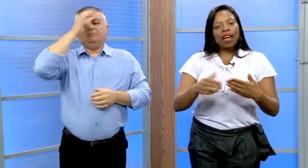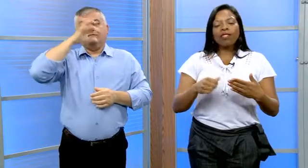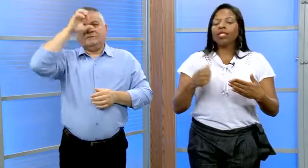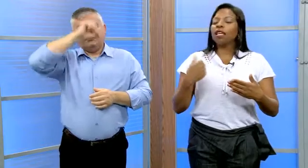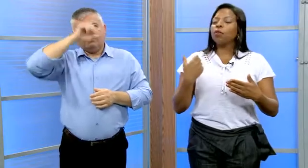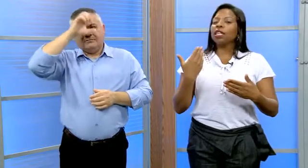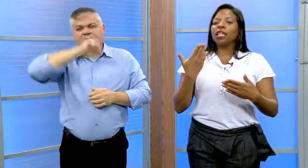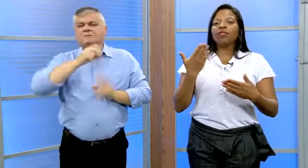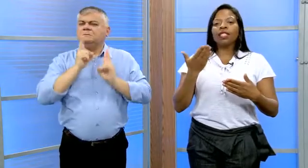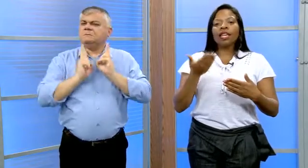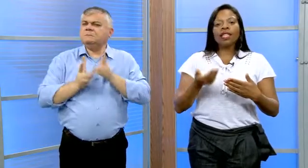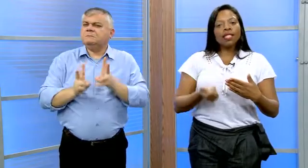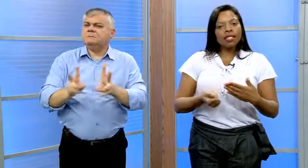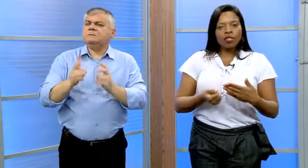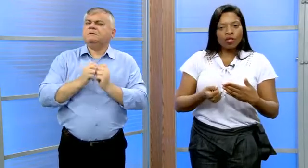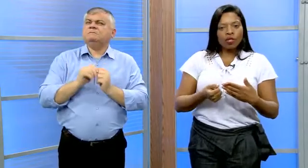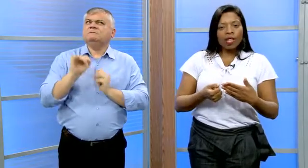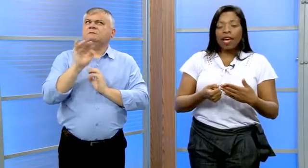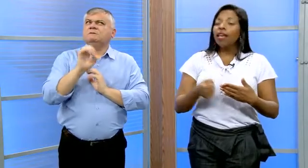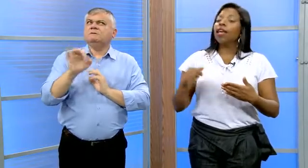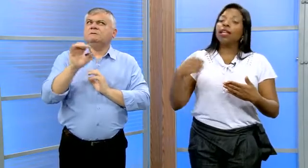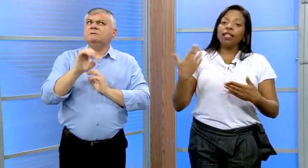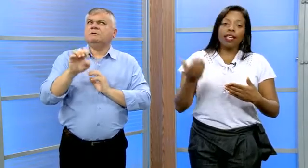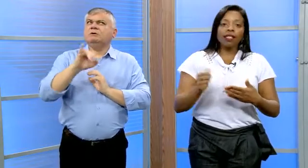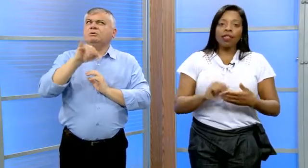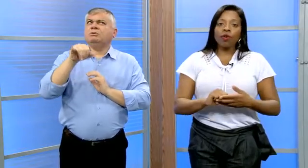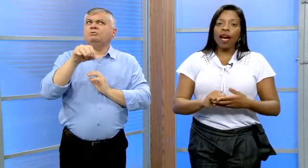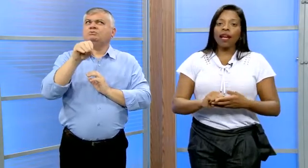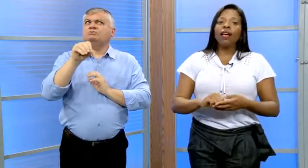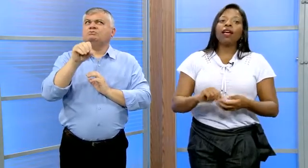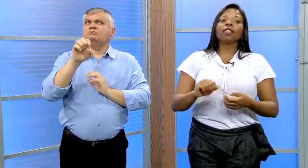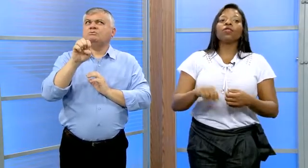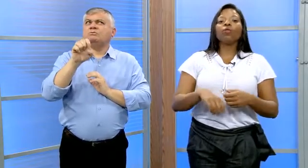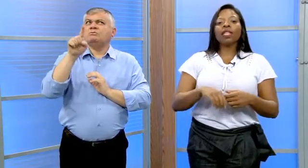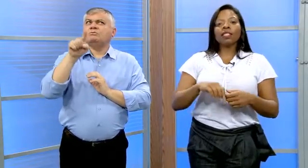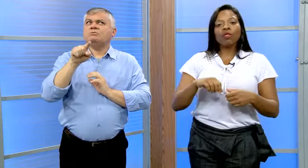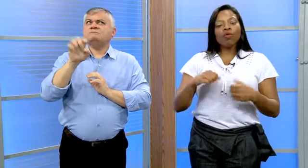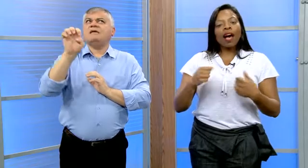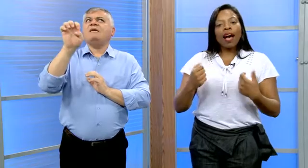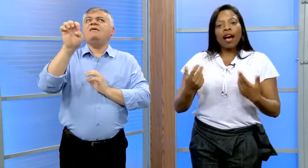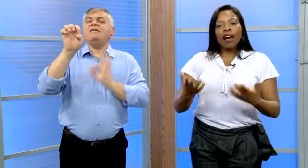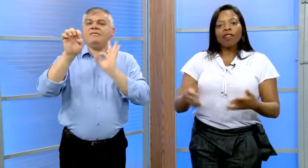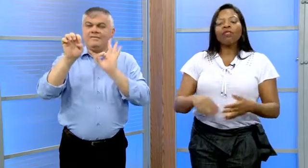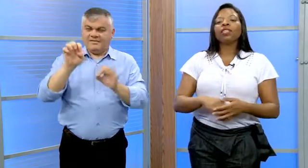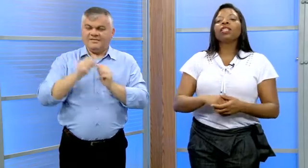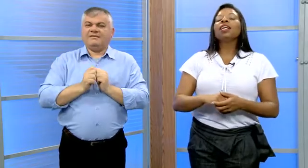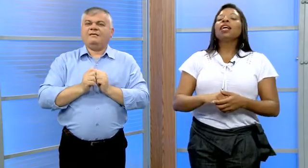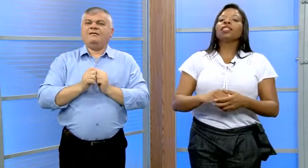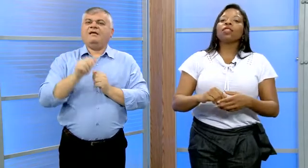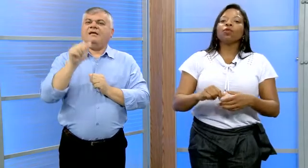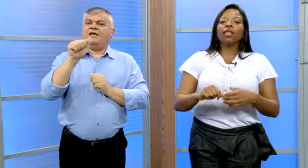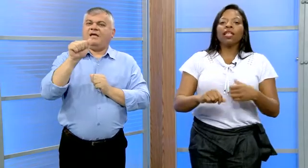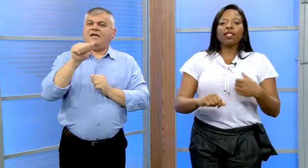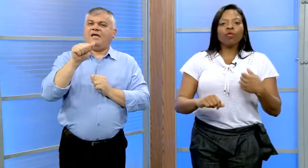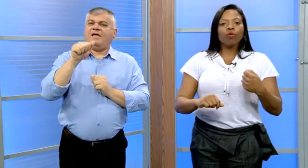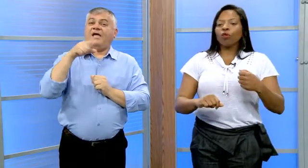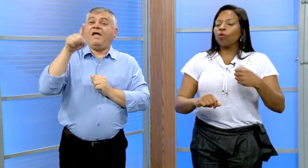palavra e sempre que ele fizer a escrita de José, ele iria acentuar. Assim como ele acentua a árvore, assim como ele acentua o nome